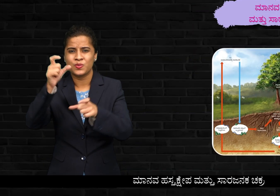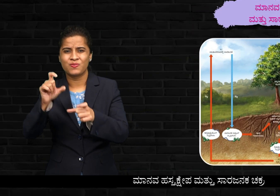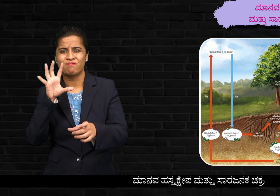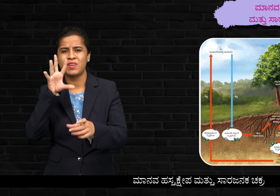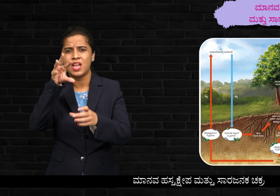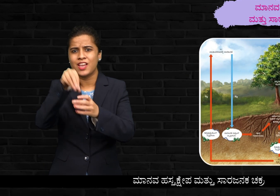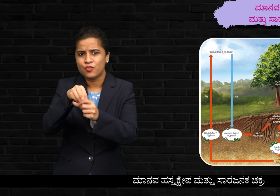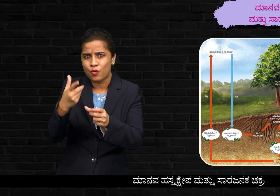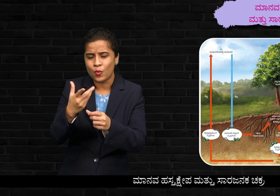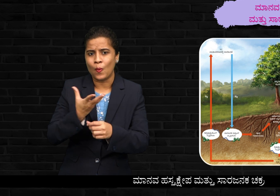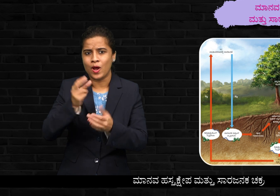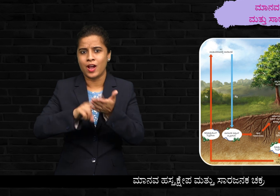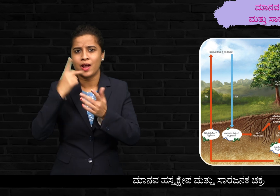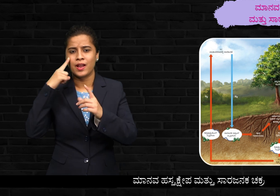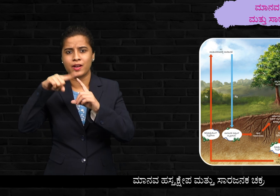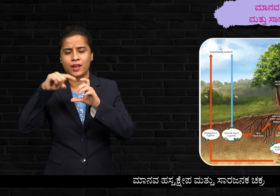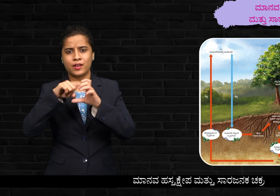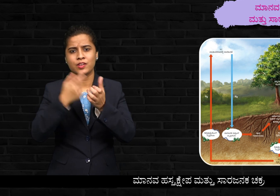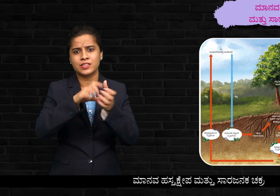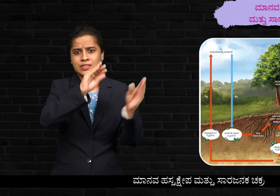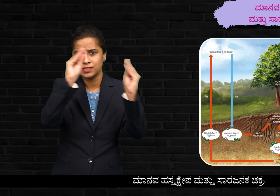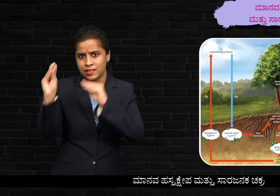ಮಾನವ ಹಸ್ತಕ್ಷೇಪ ಮತ್ತು ಸಾರಜನಕ ಚಕ್ರ.